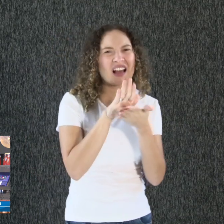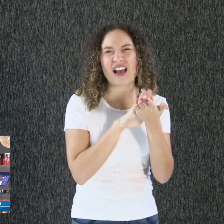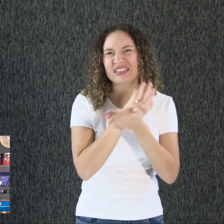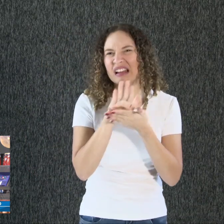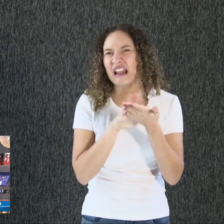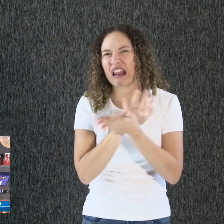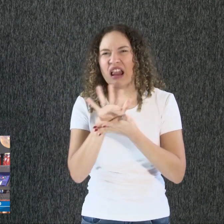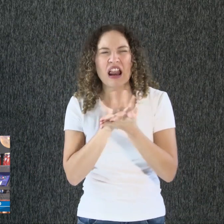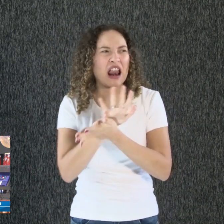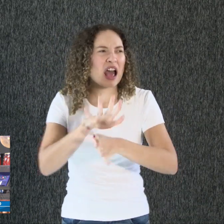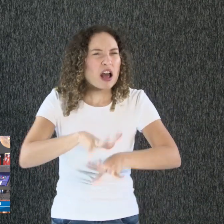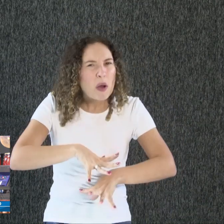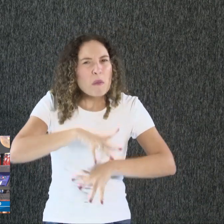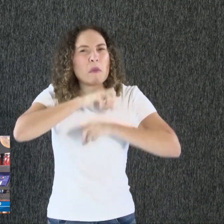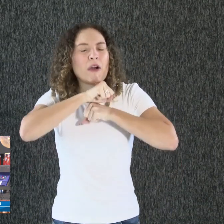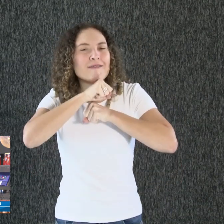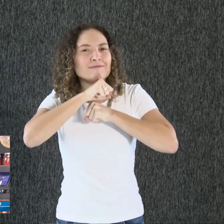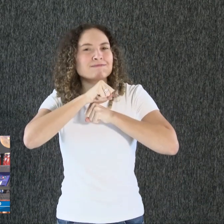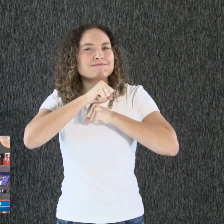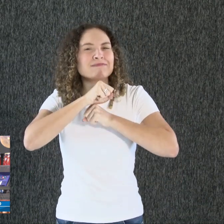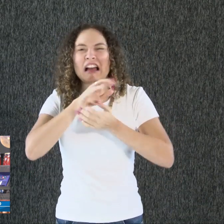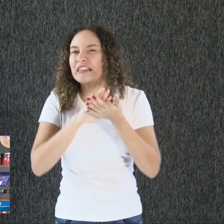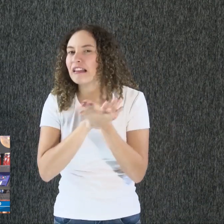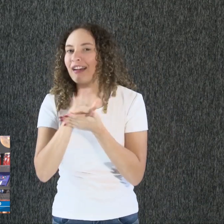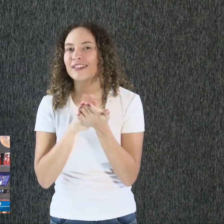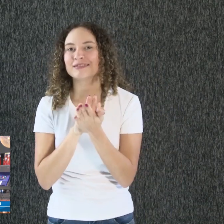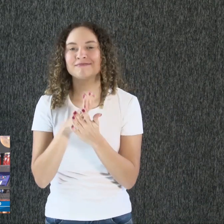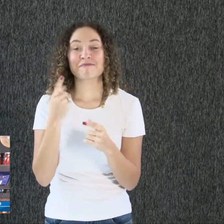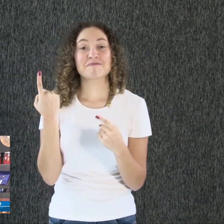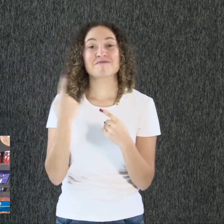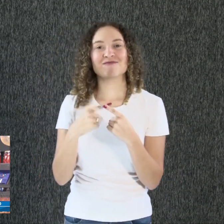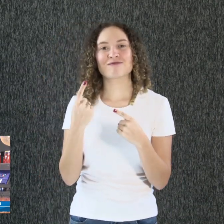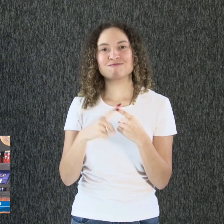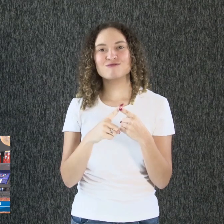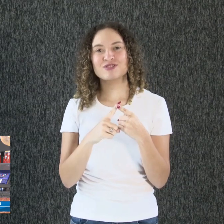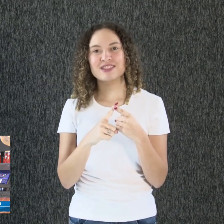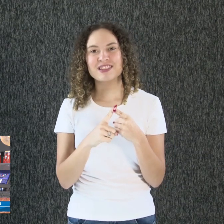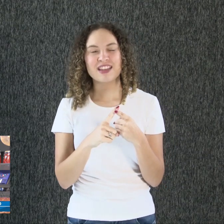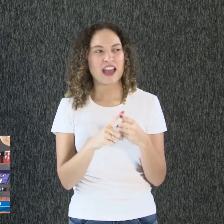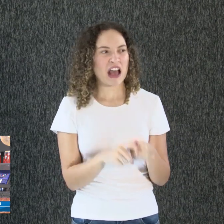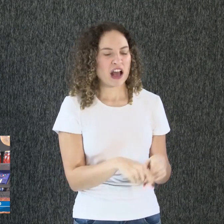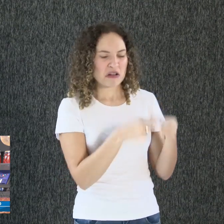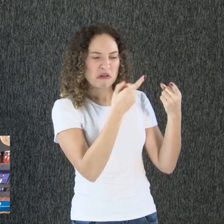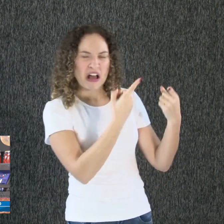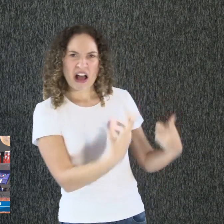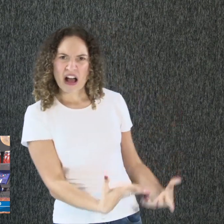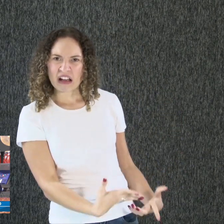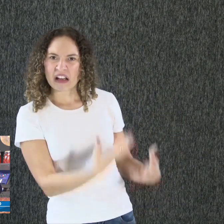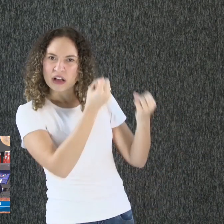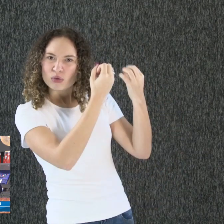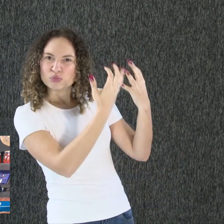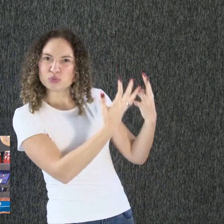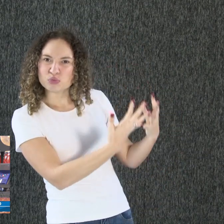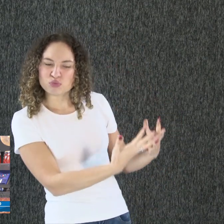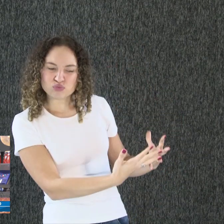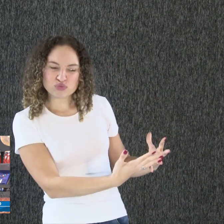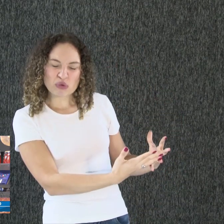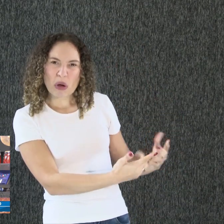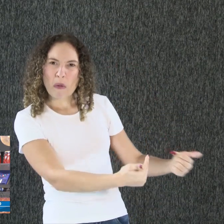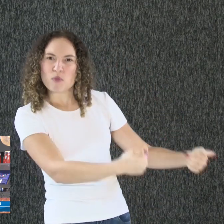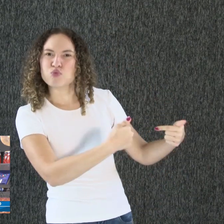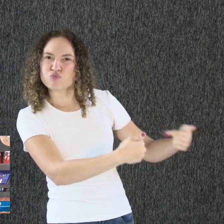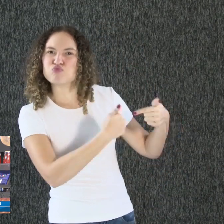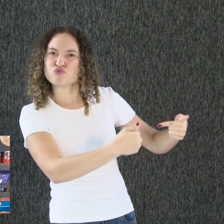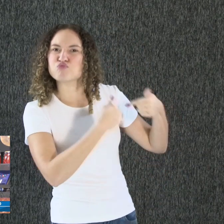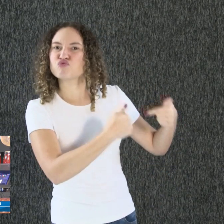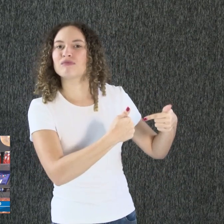nem a praga que devasta ao meio-dia. Porque 1000 cairão ao teu lado, 10.000 à tua direita,